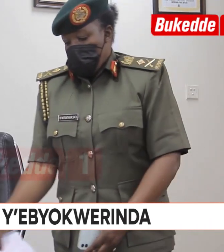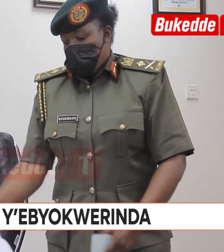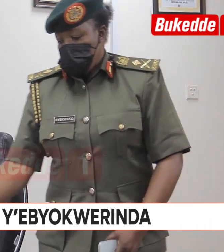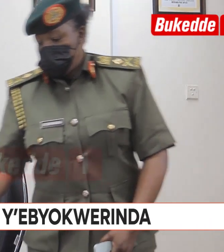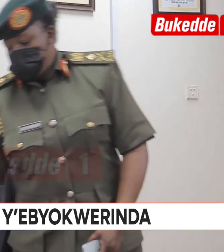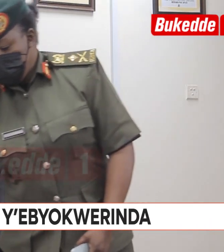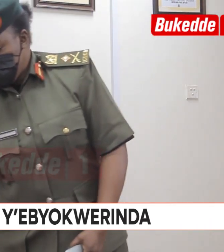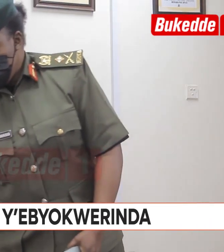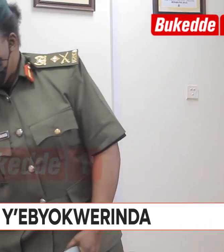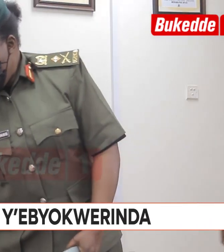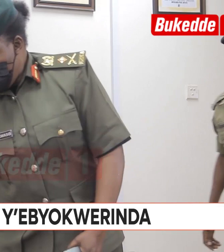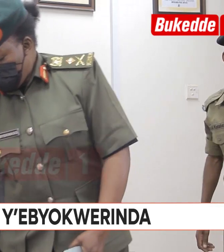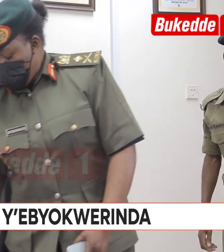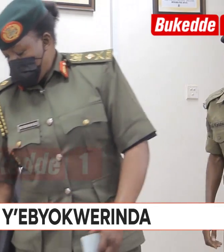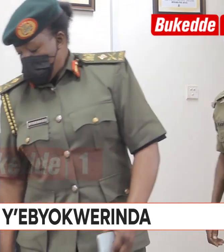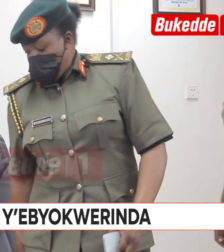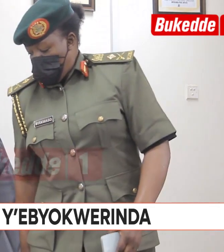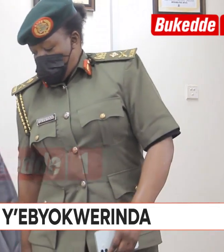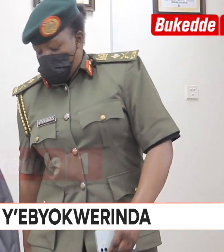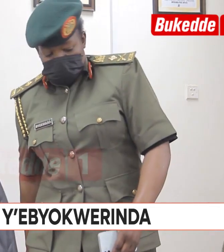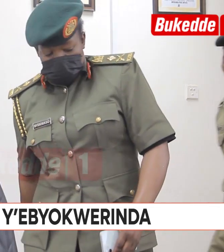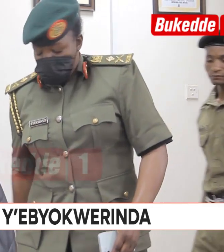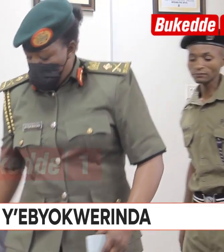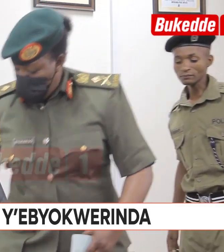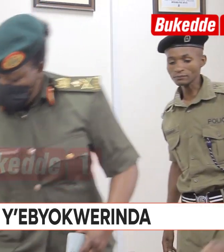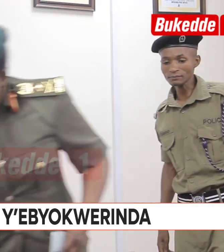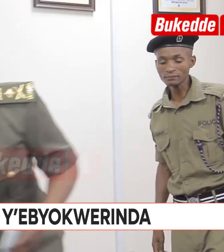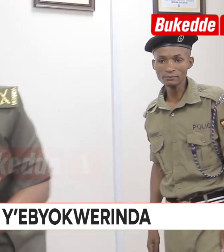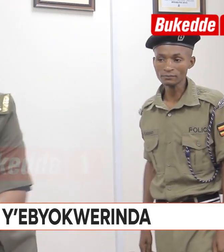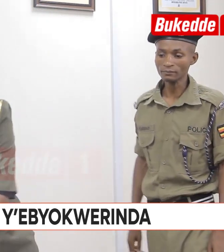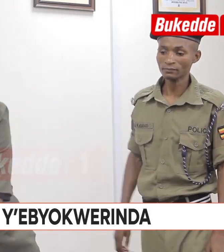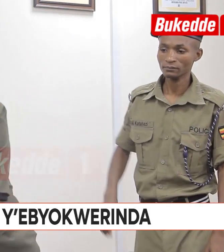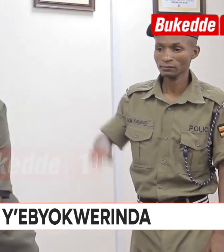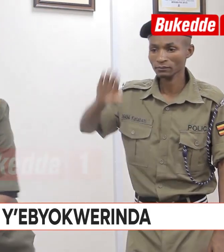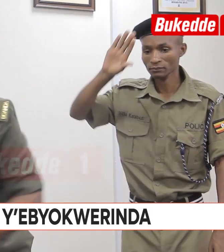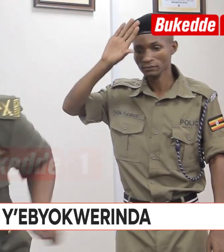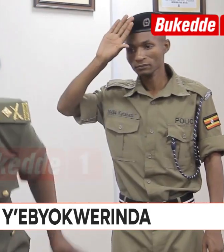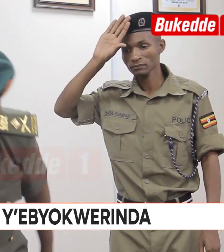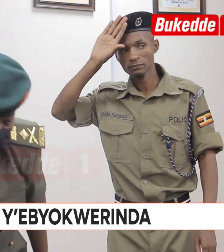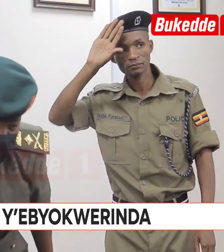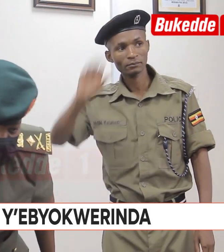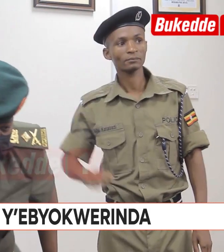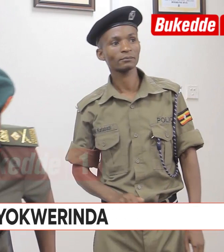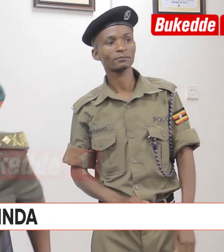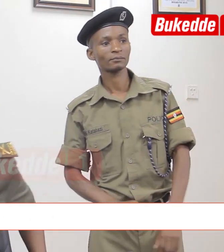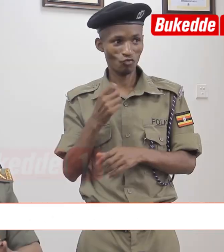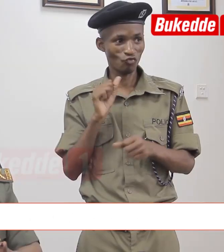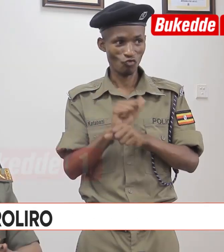lya UPDF Brigedia Flavia Byekwaso agumizza nga yetwongedde okuwamba enfo z'abayeekera ba ADF e